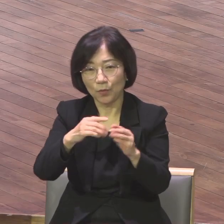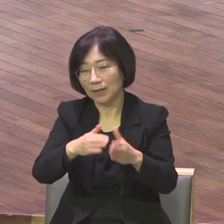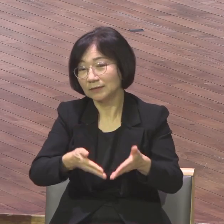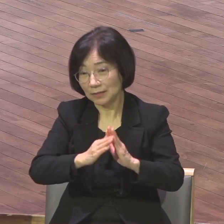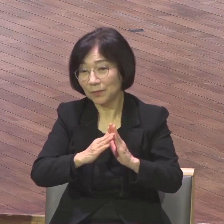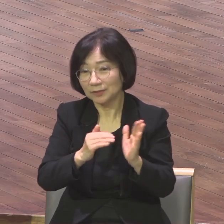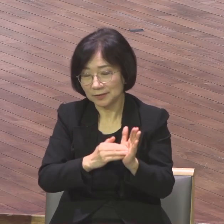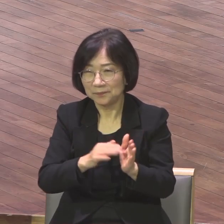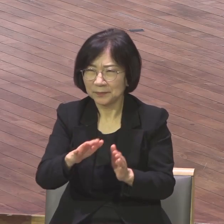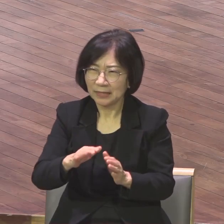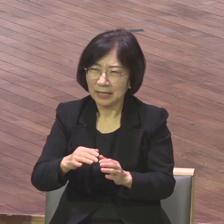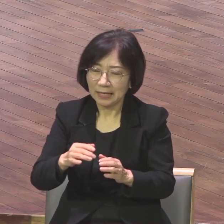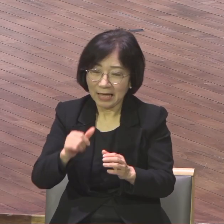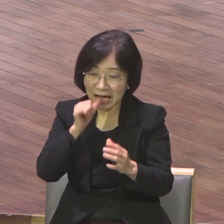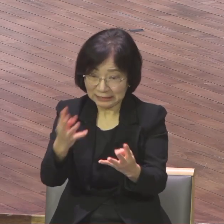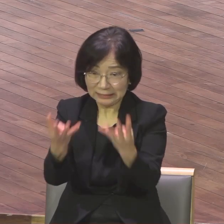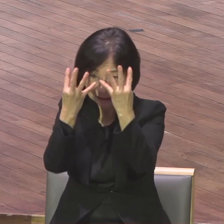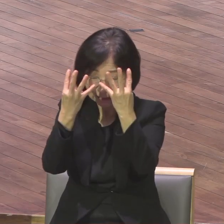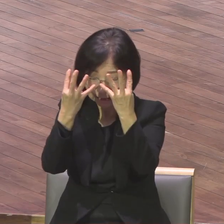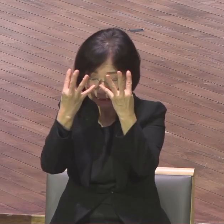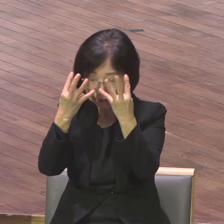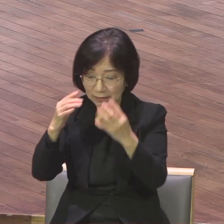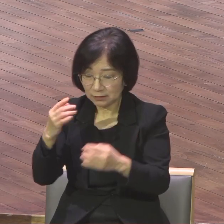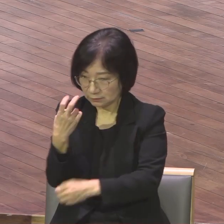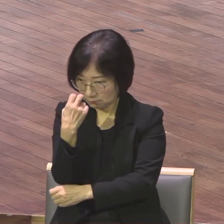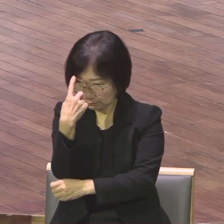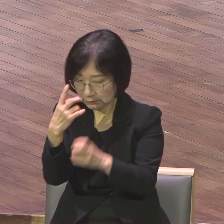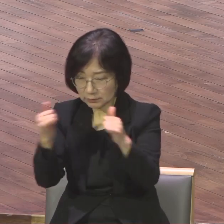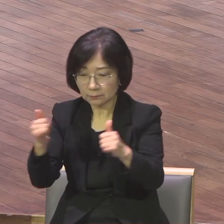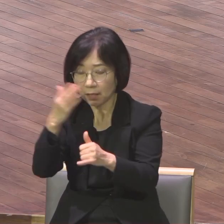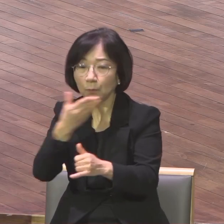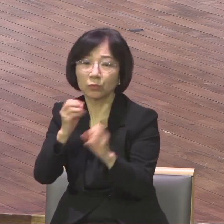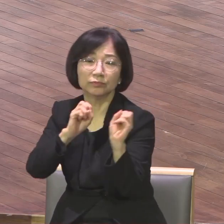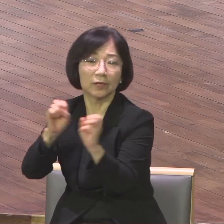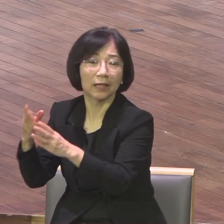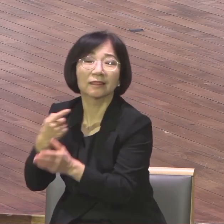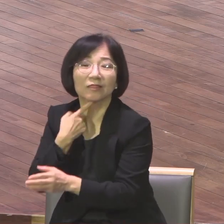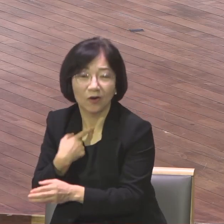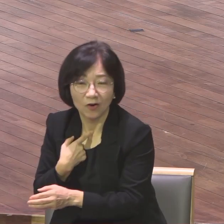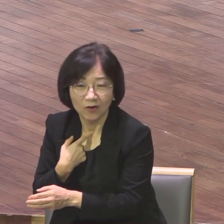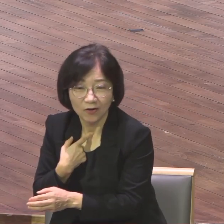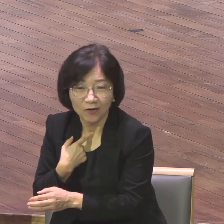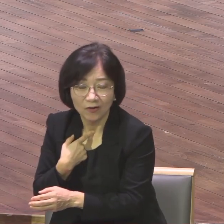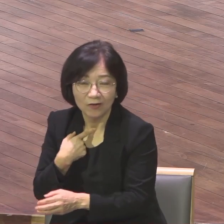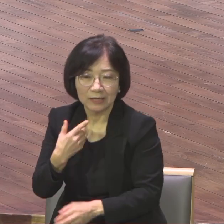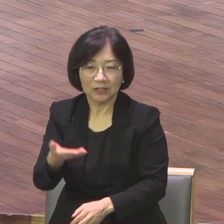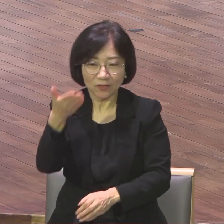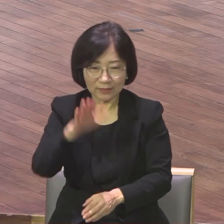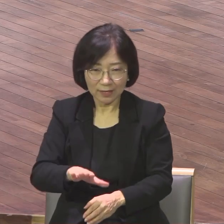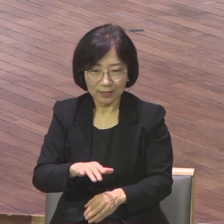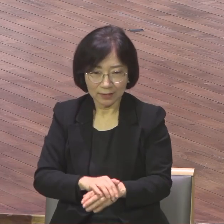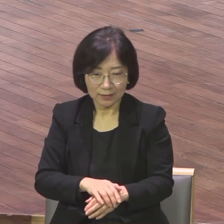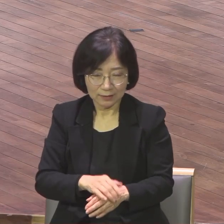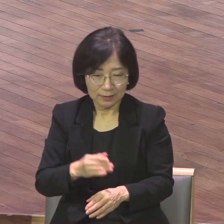회개시키고 역사 일어났지만은 한편으로는 대적자들이 사용하기 좋은 꽃들이가 됐어요.